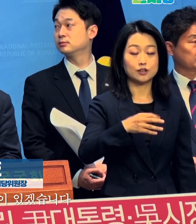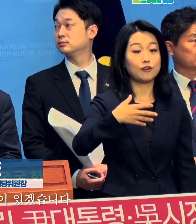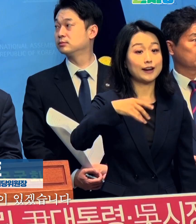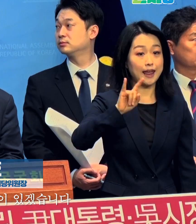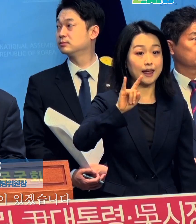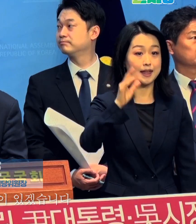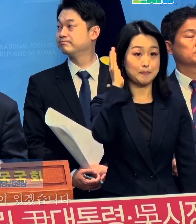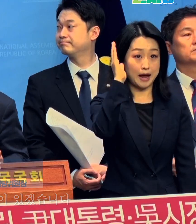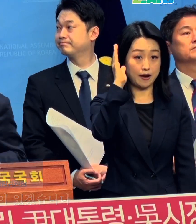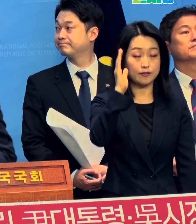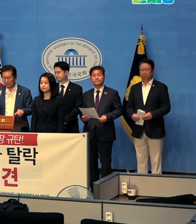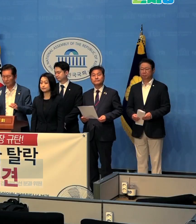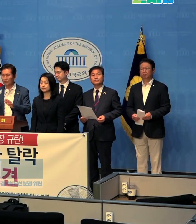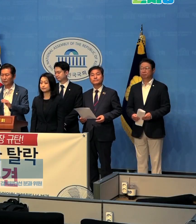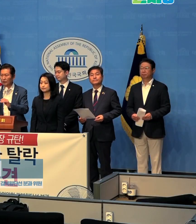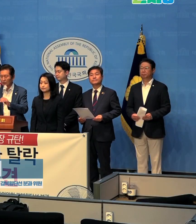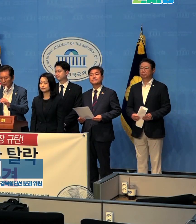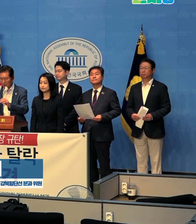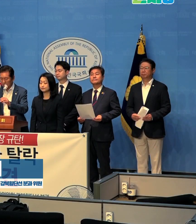의원님의 발언이 있겠습니다.